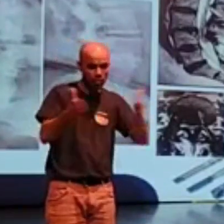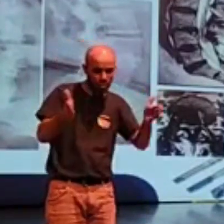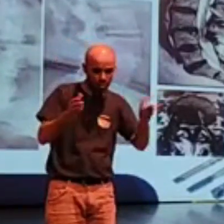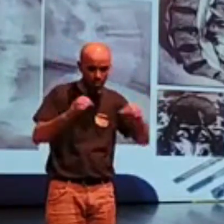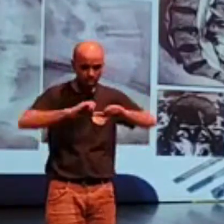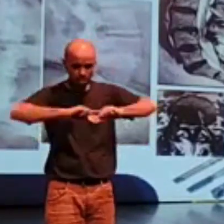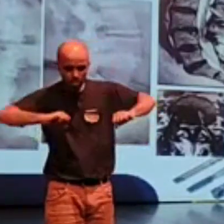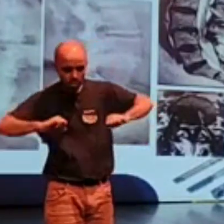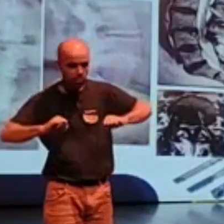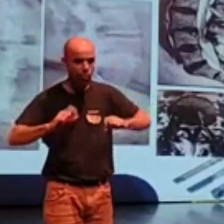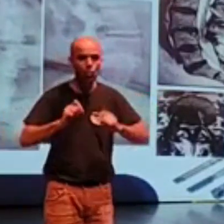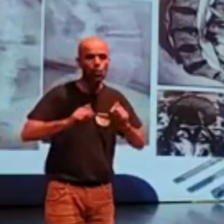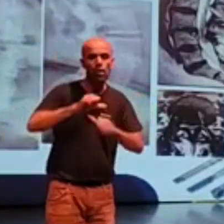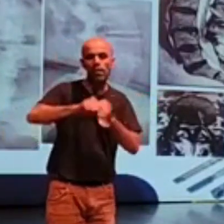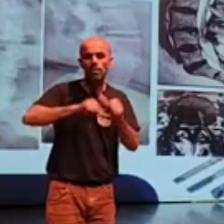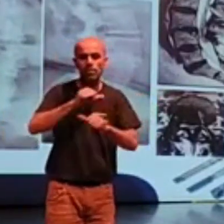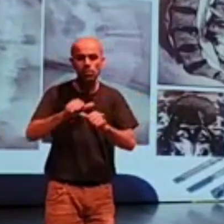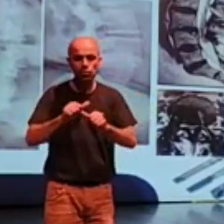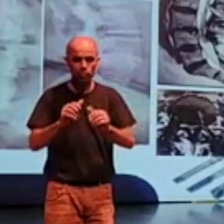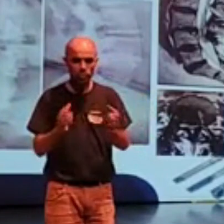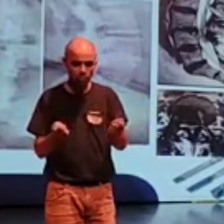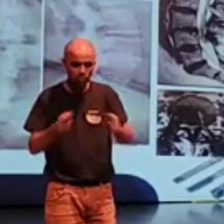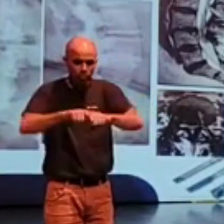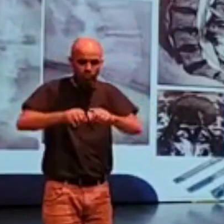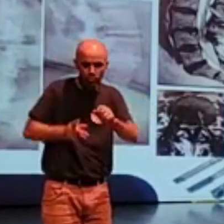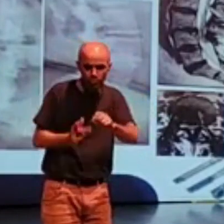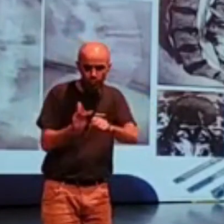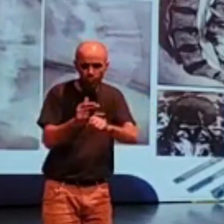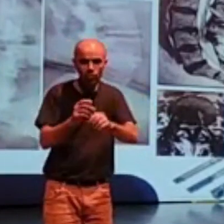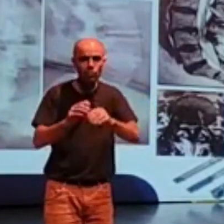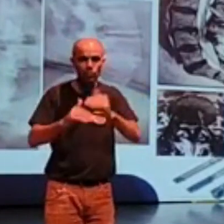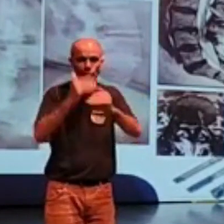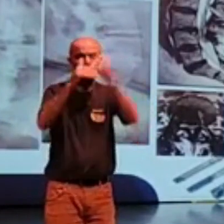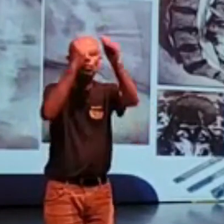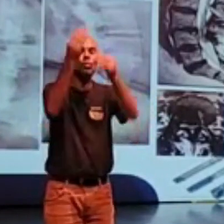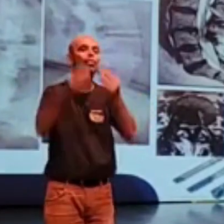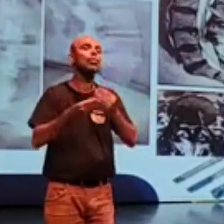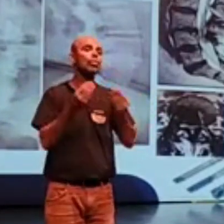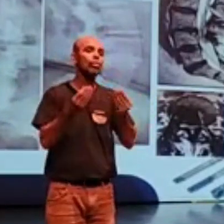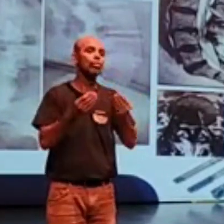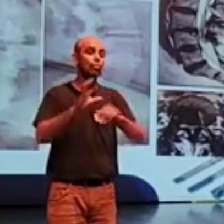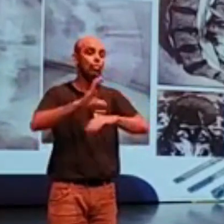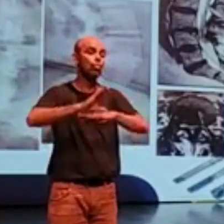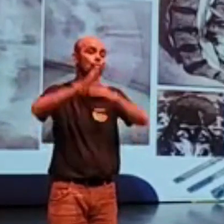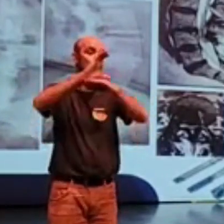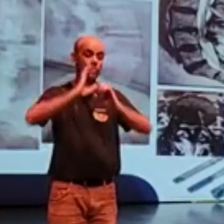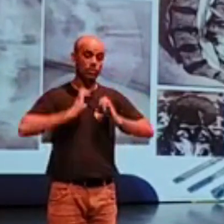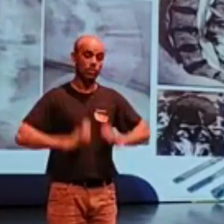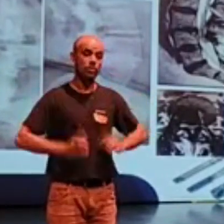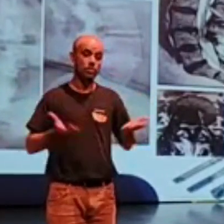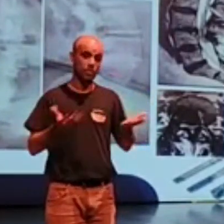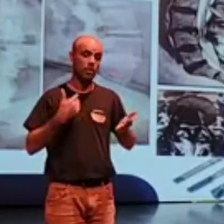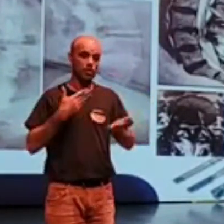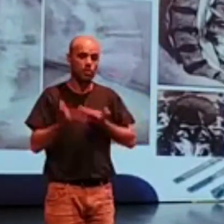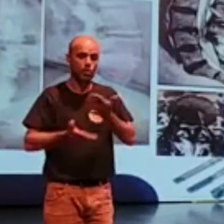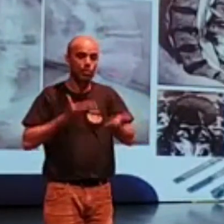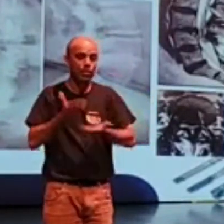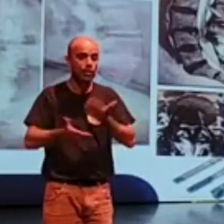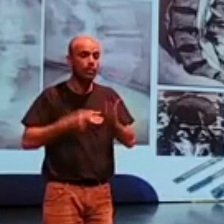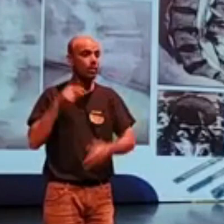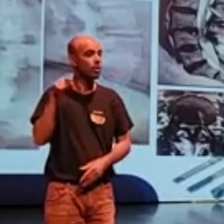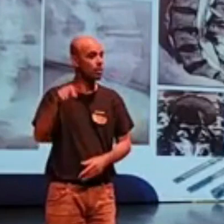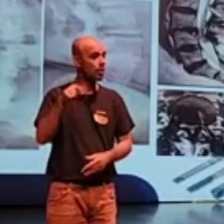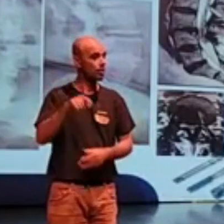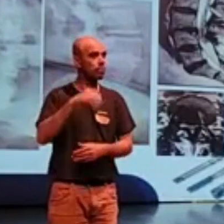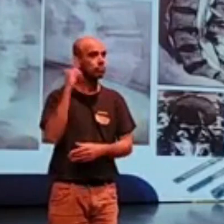que muda, como que evolui esse paciente. Mas da mesma forma, um comitê de ética quer que essas pessoas sejam tratadas. Isso é